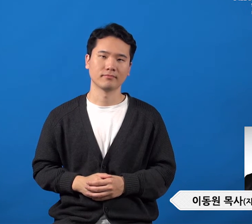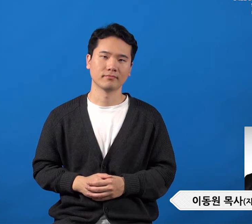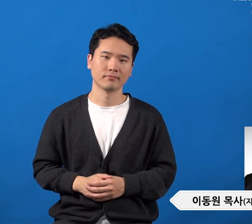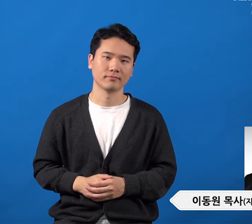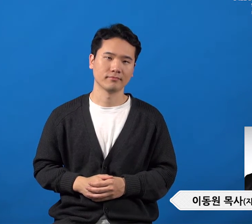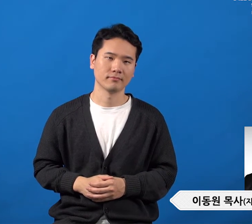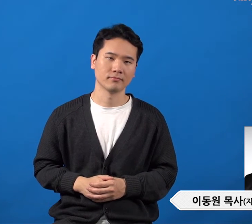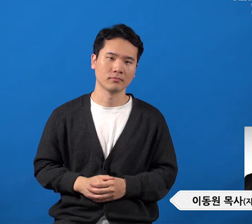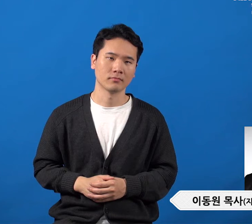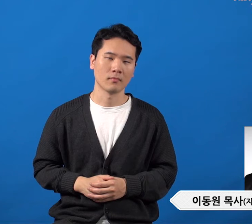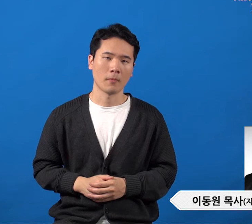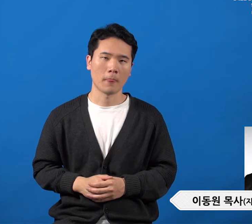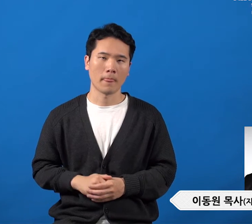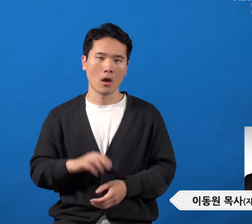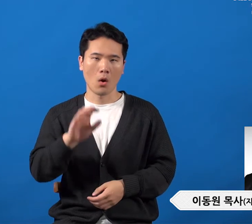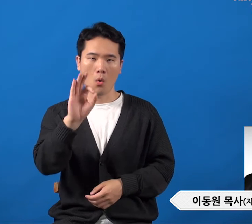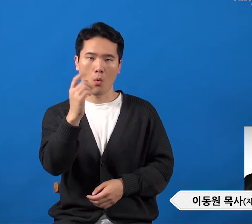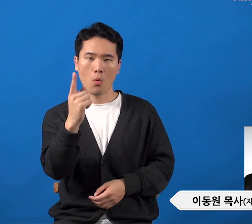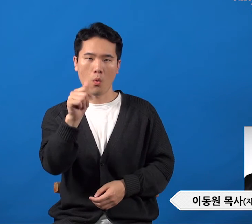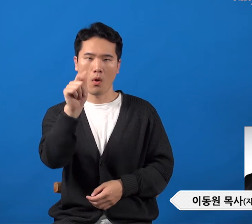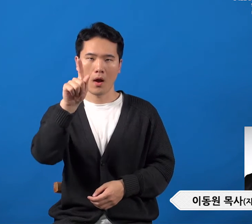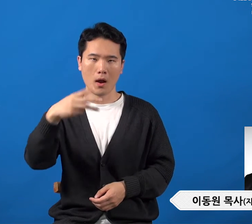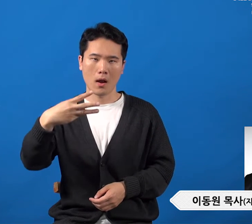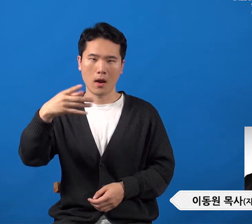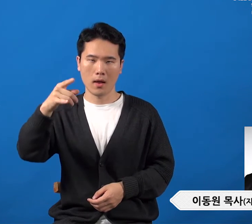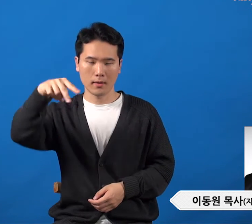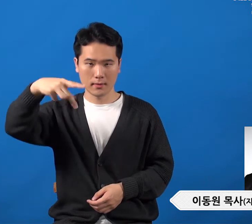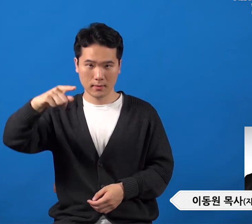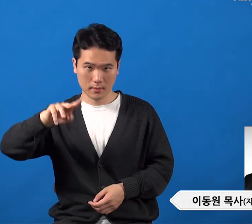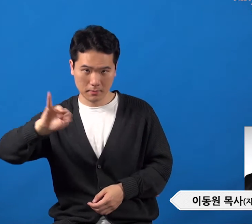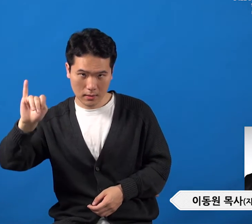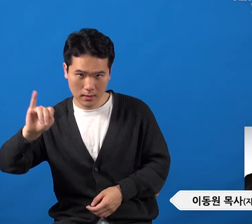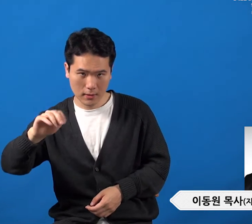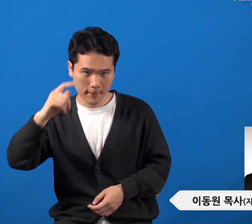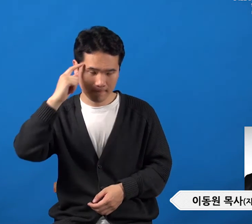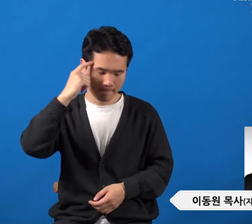푸쿠라파의 노르웨이의 신학자인 오 할레스비가 쓴